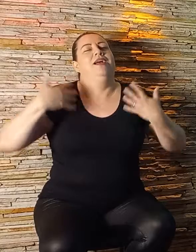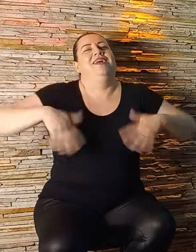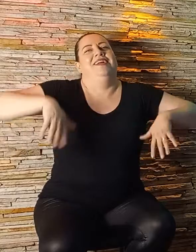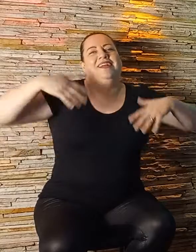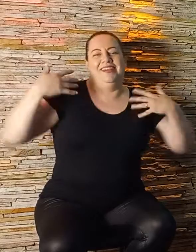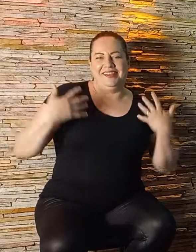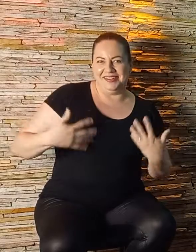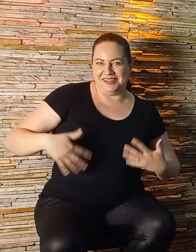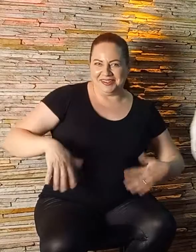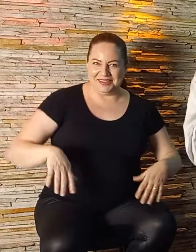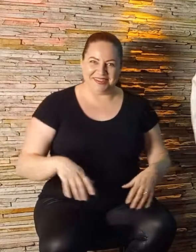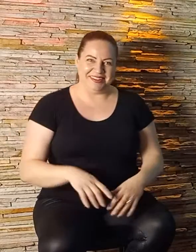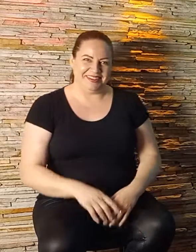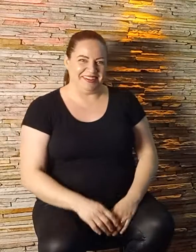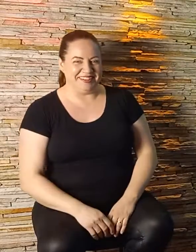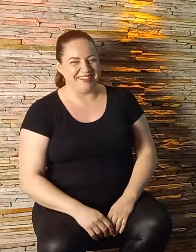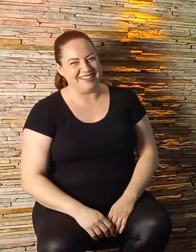E